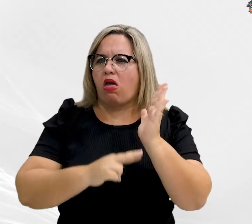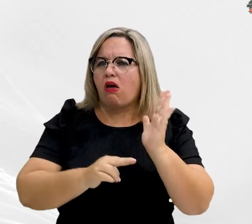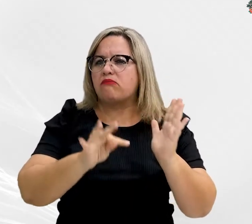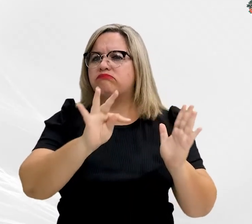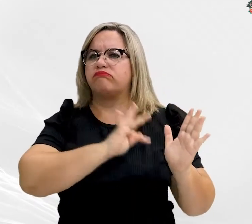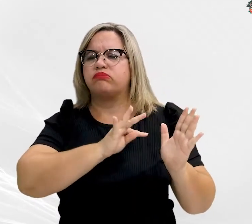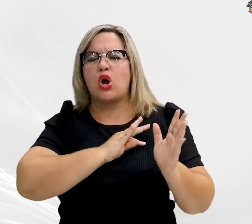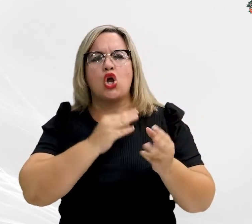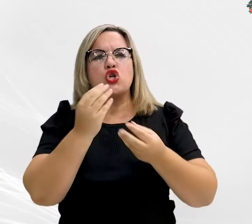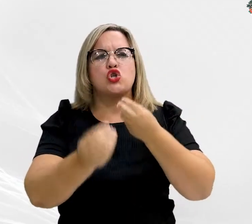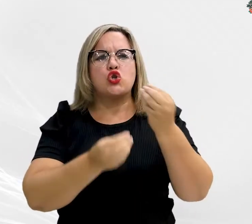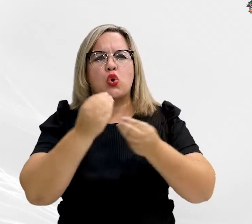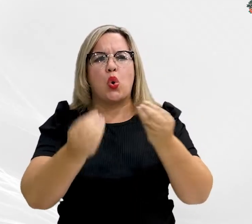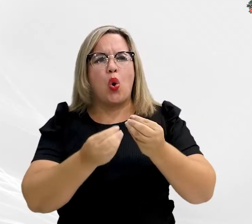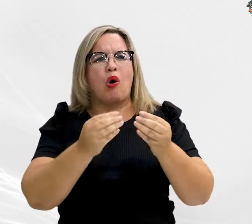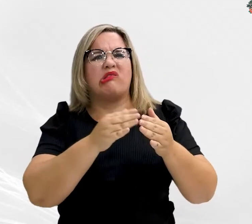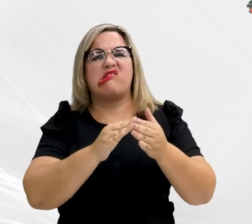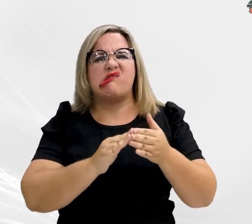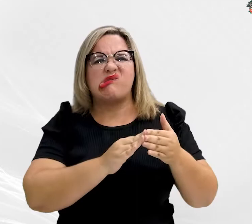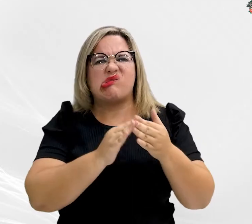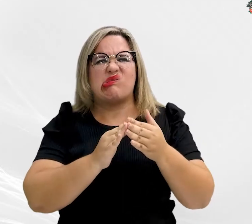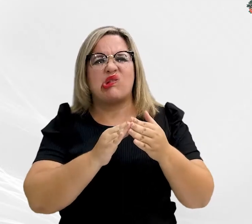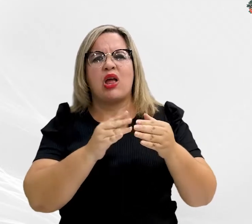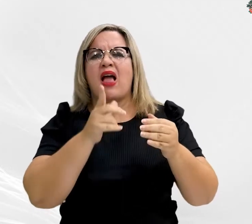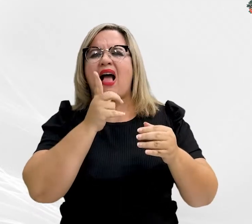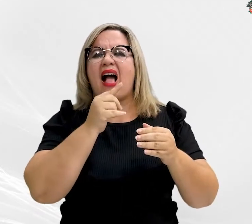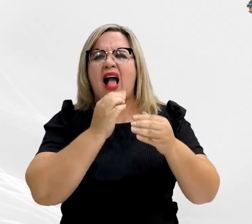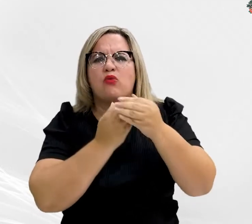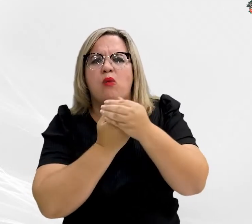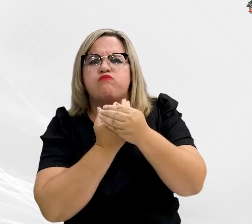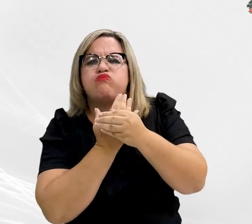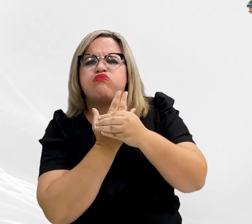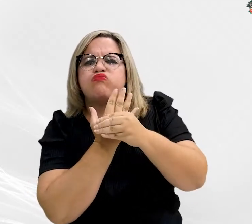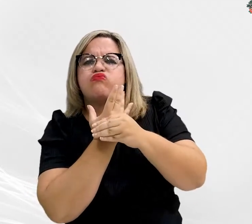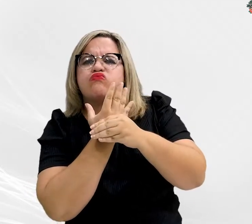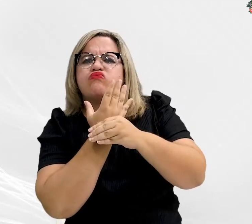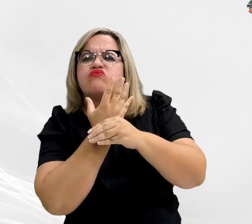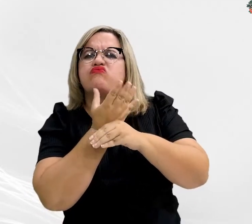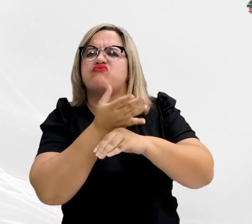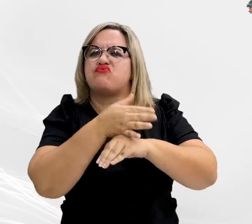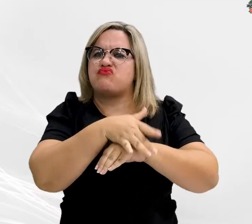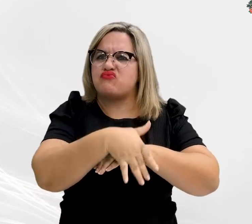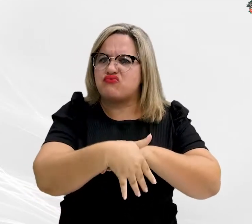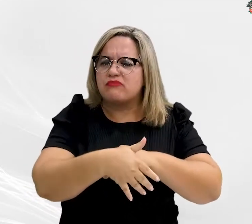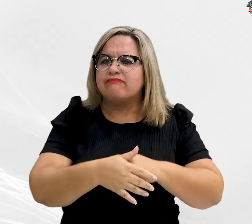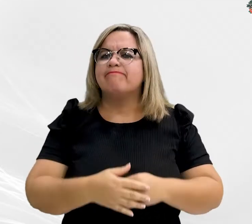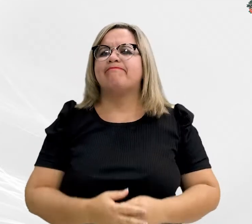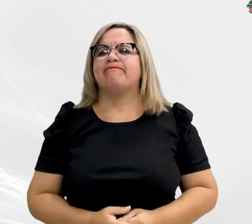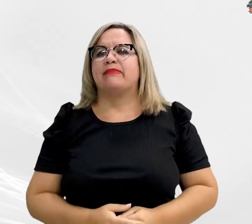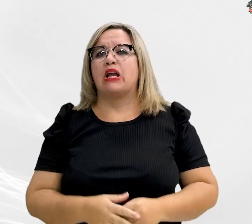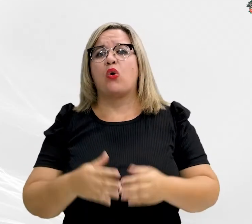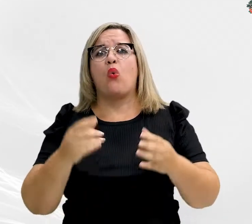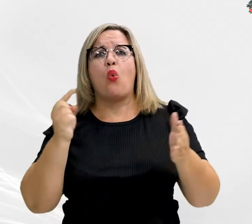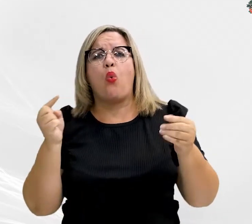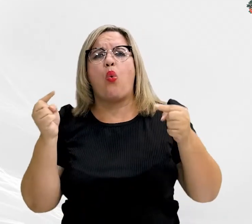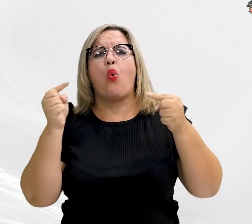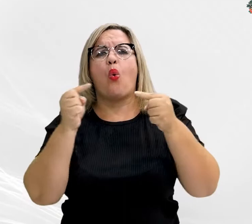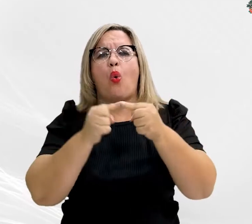nas nascentes participou de 47 audiências extra-judiciais com a finalidade de reverter os